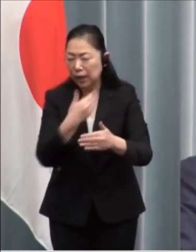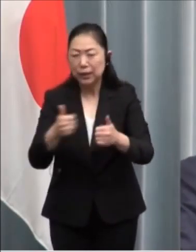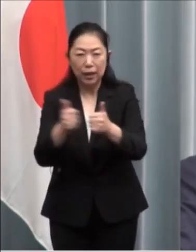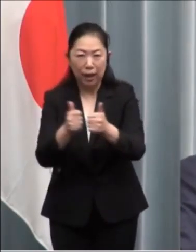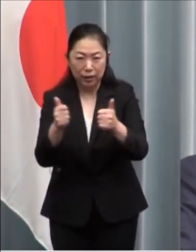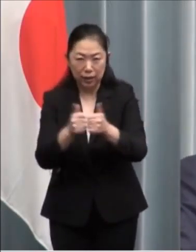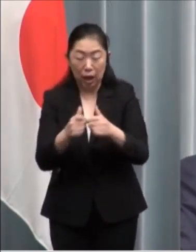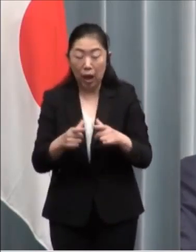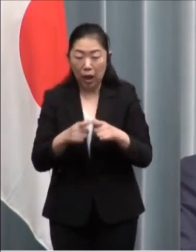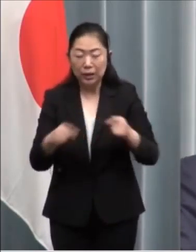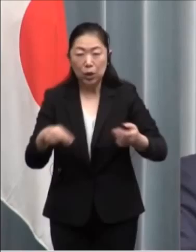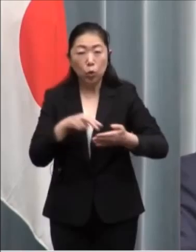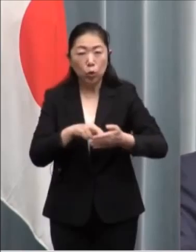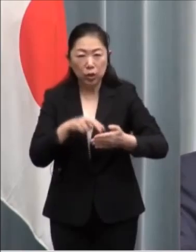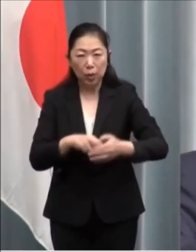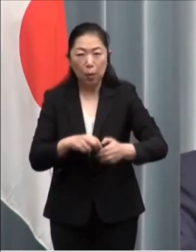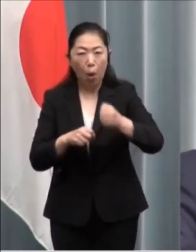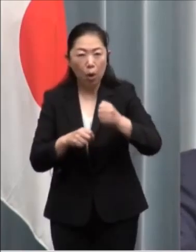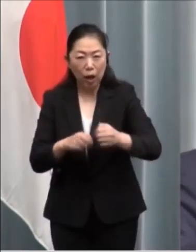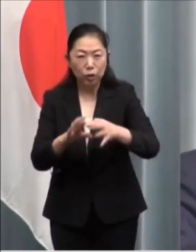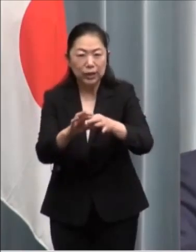する国内の